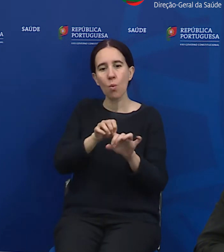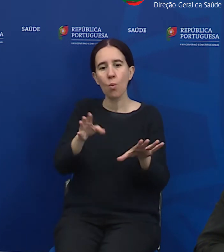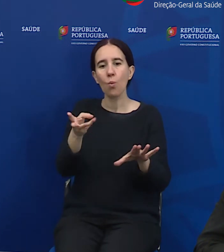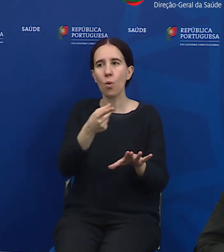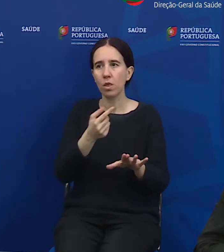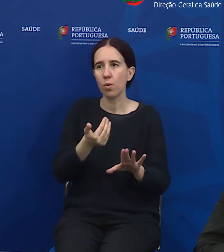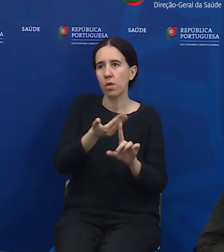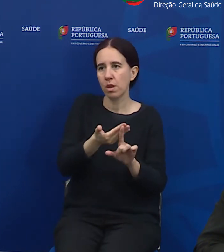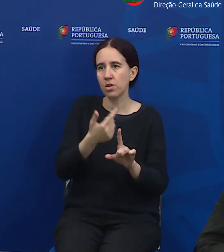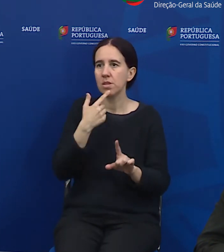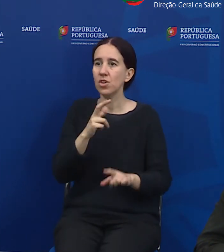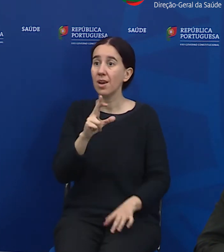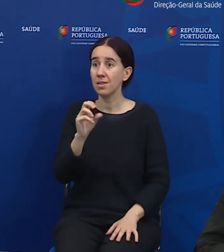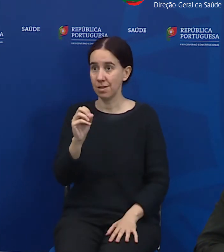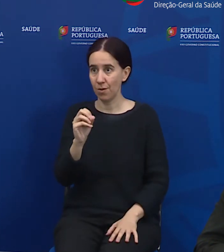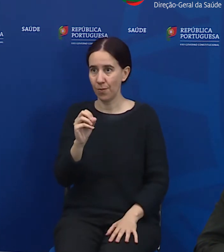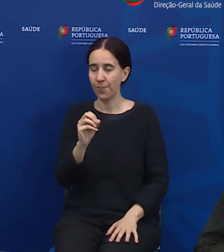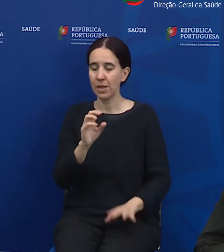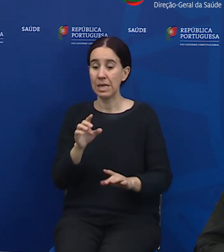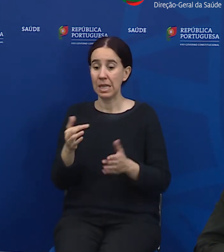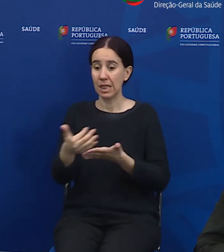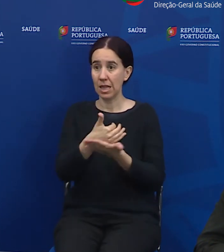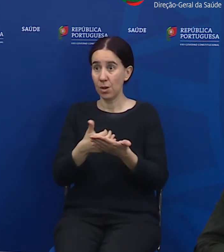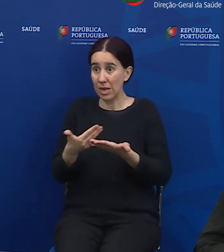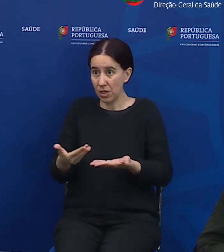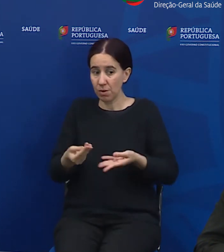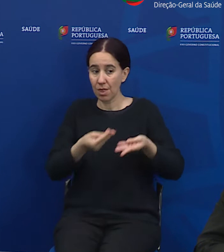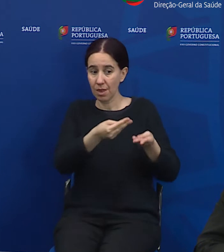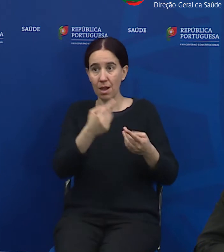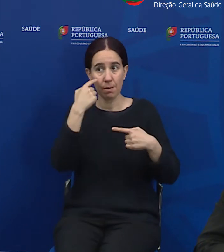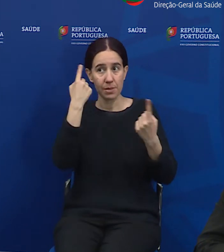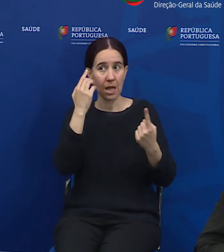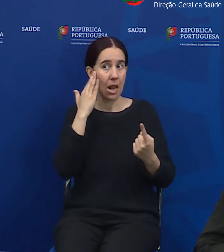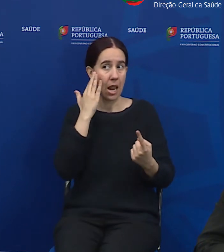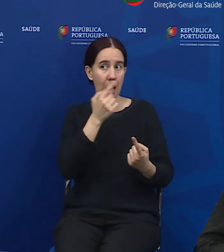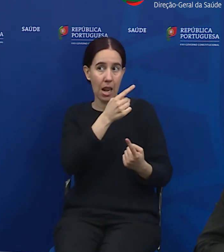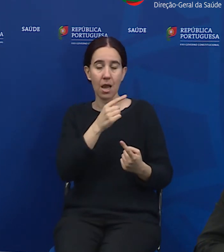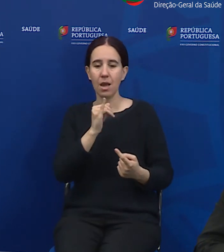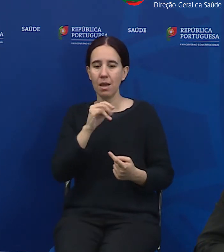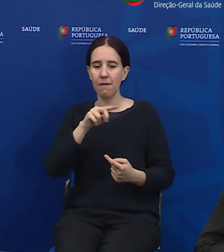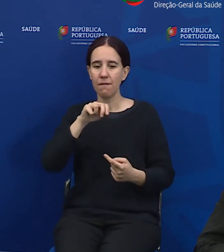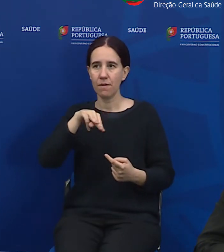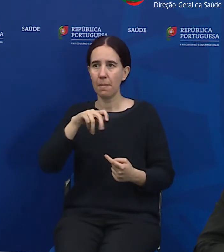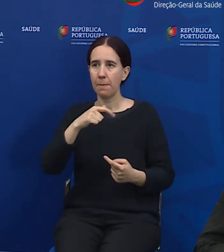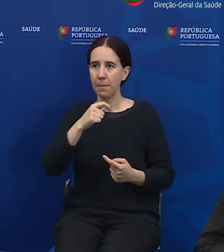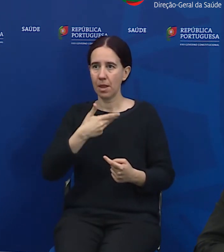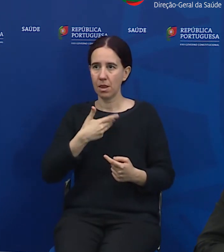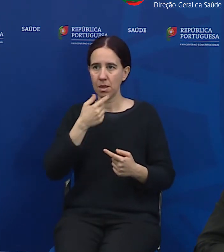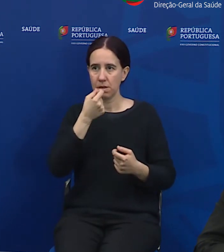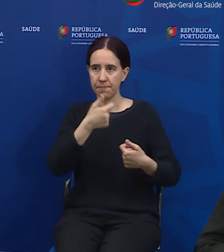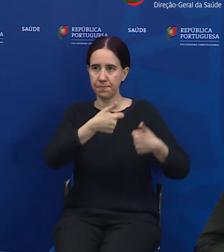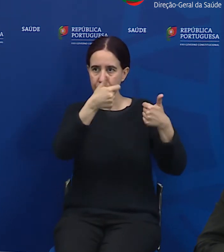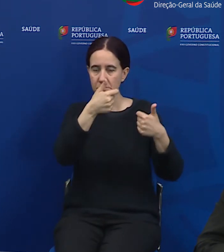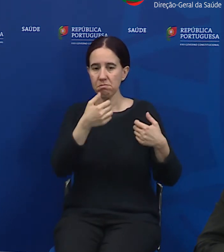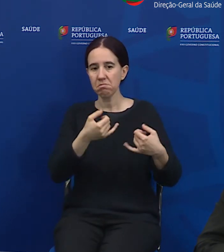aquilo que nós chamamos or0 esses dados estão a ser neste momento apresentados no infarmed atendendo o estranho e